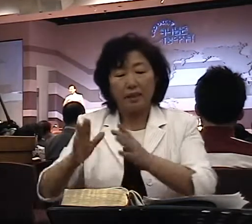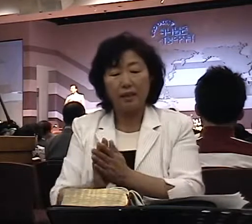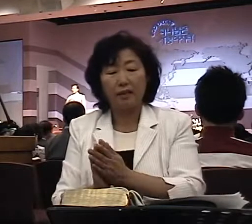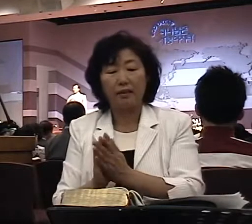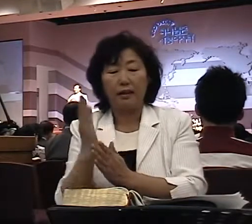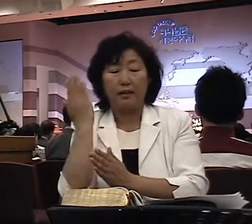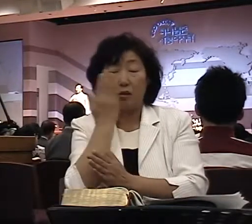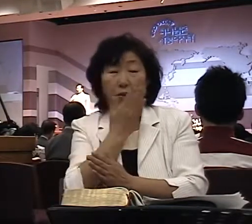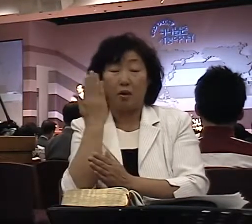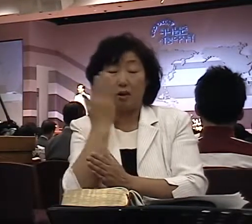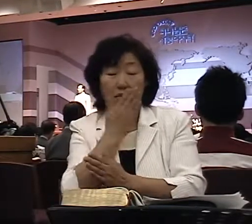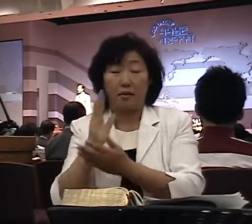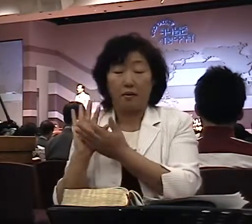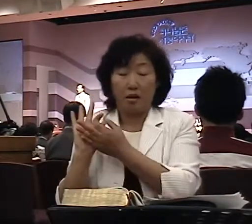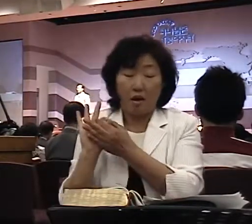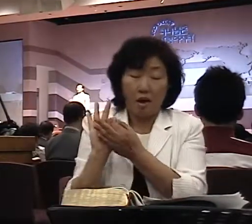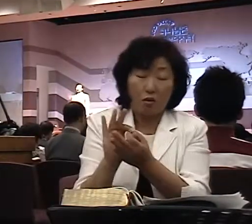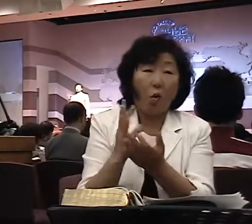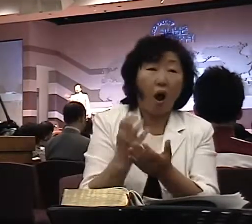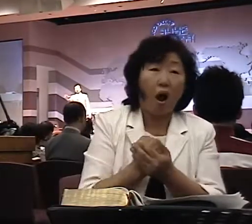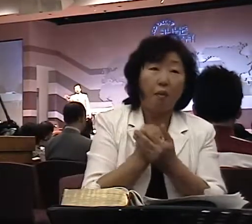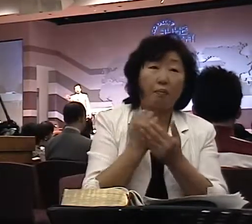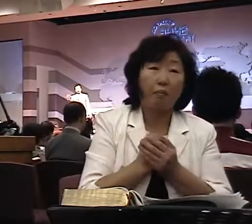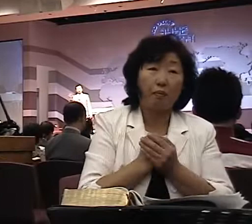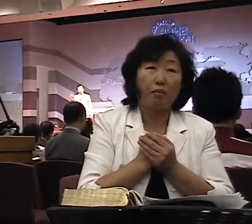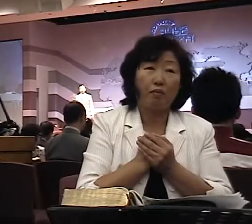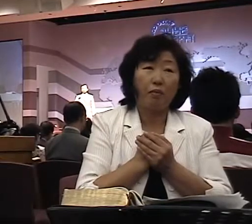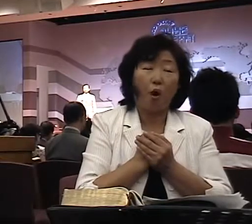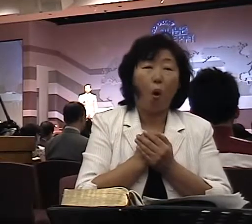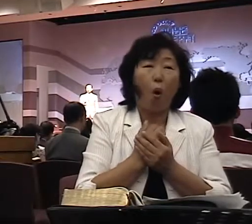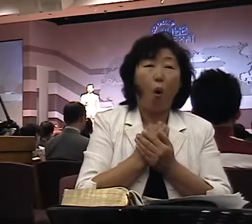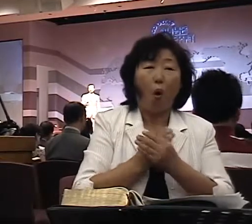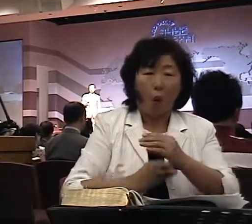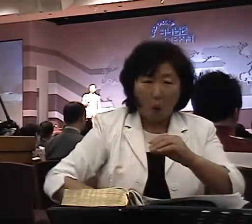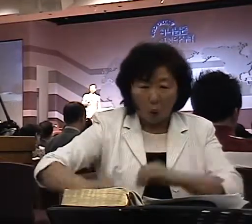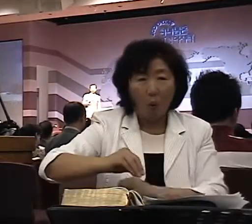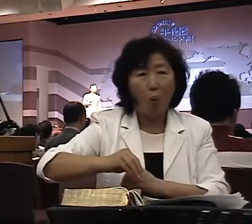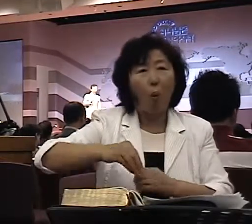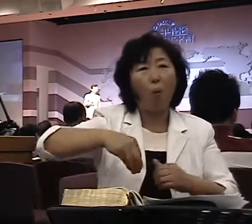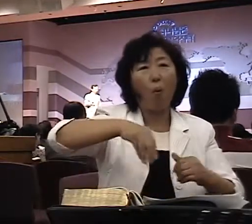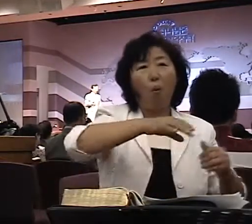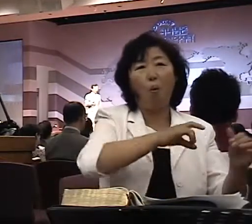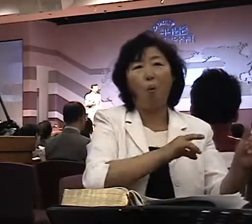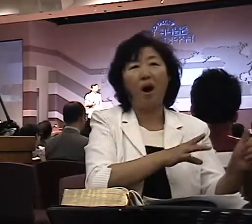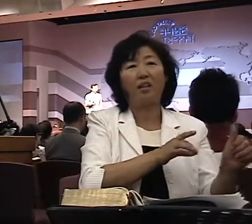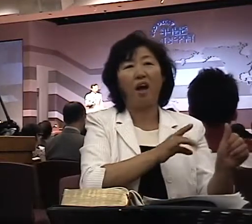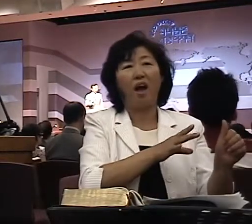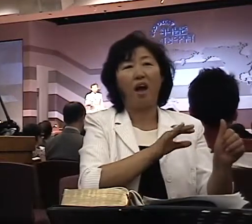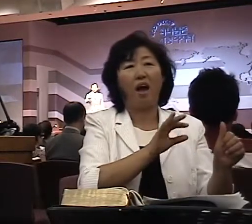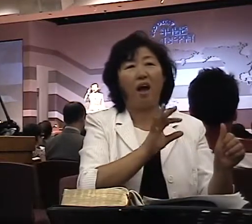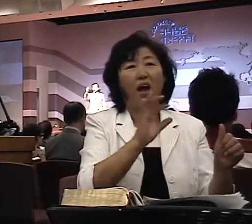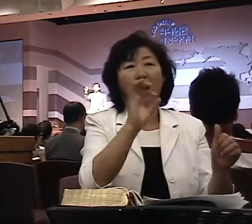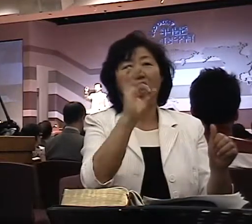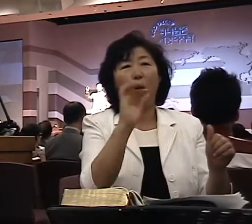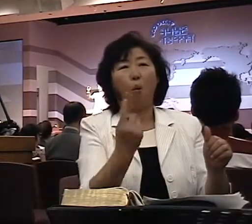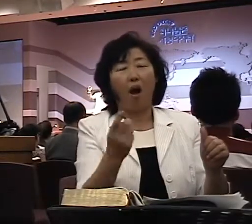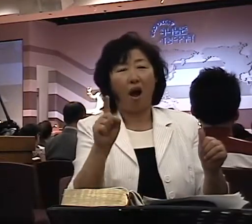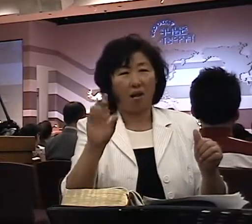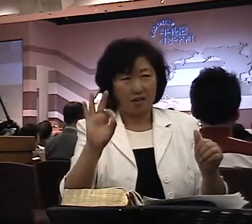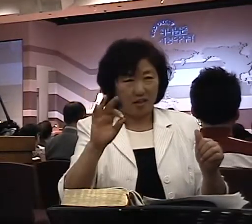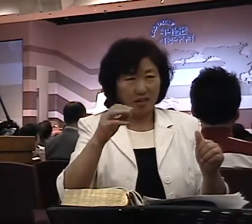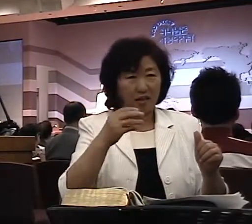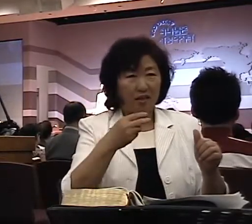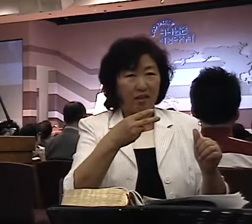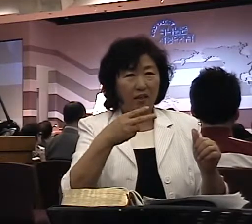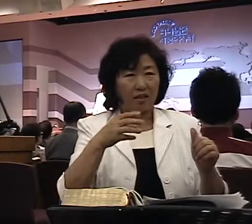순결을 계속 간직하려고 할 때 도리어 왕따 당할 수 있습니다. 도리어 승진할 수 있는 길이